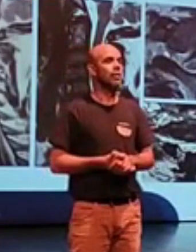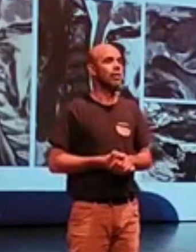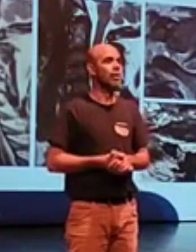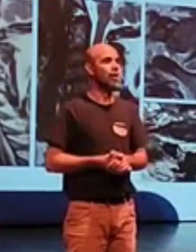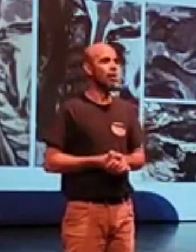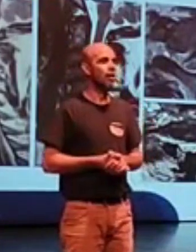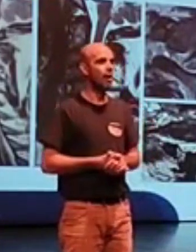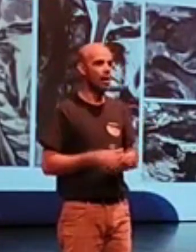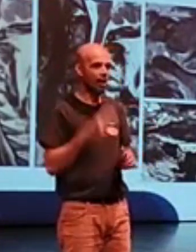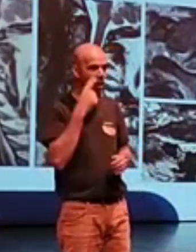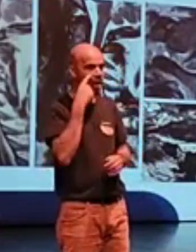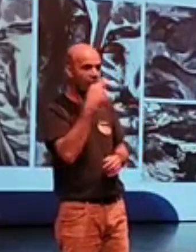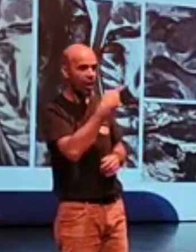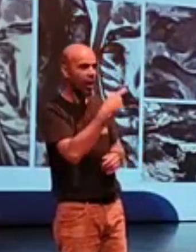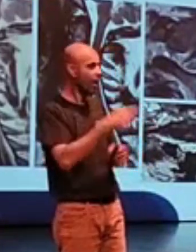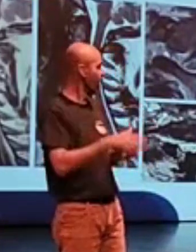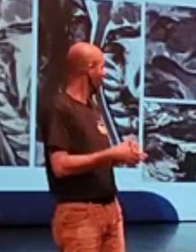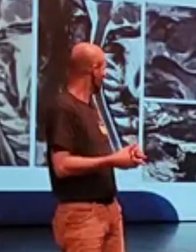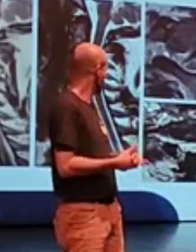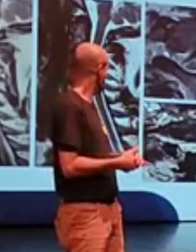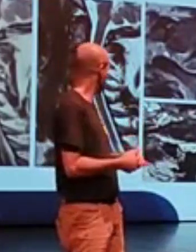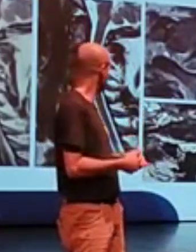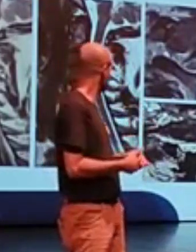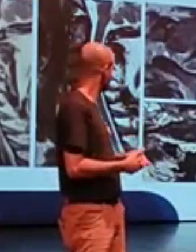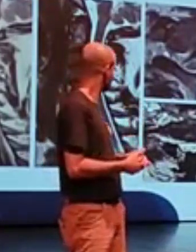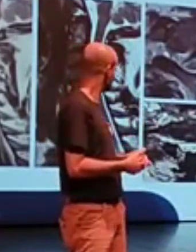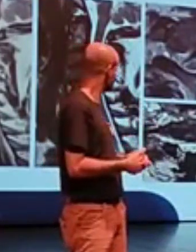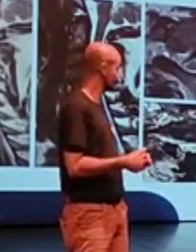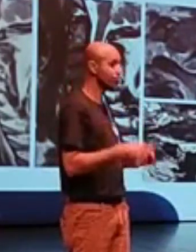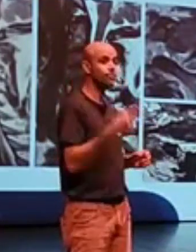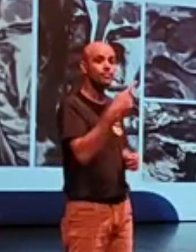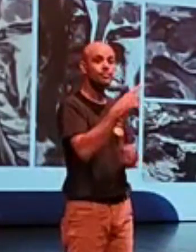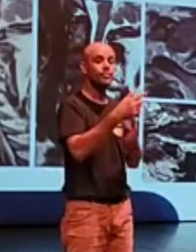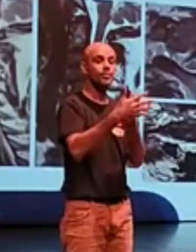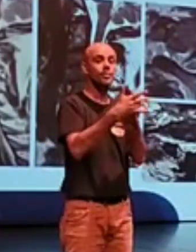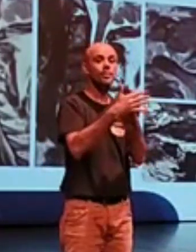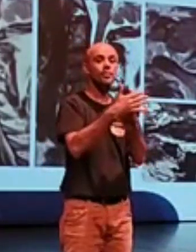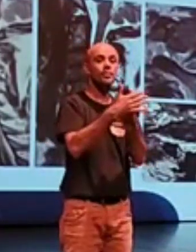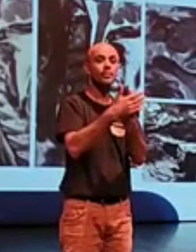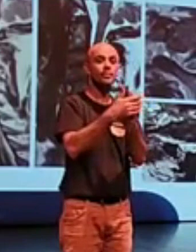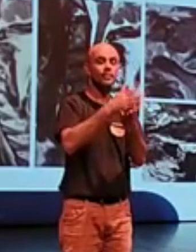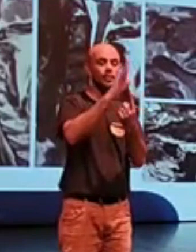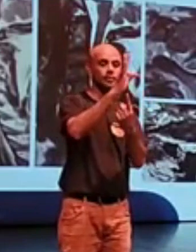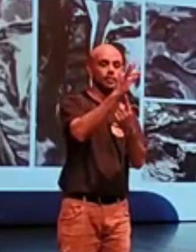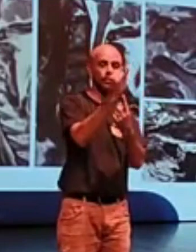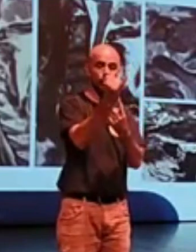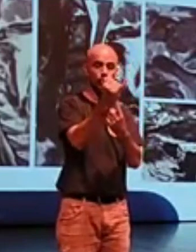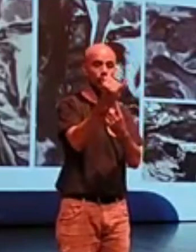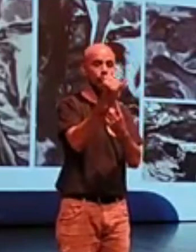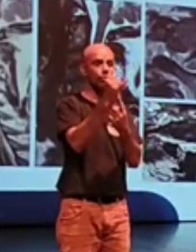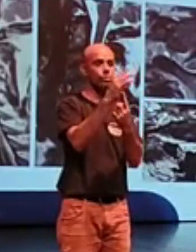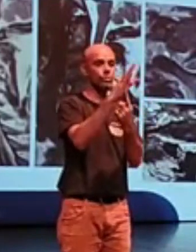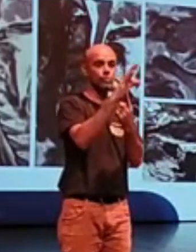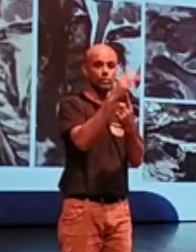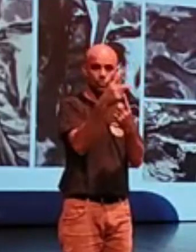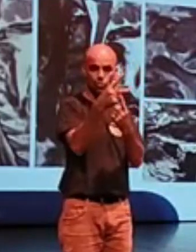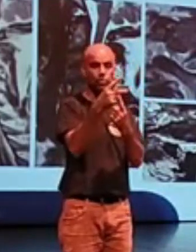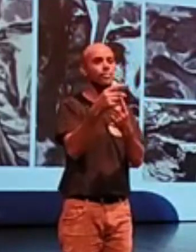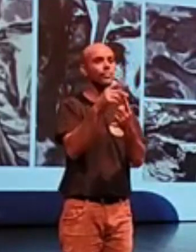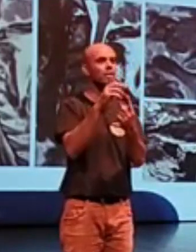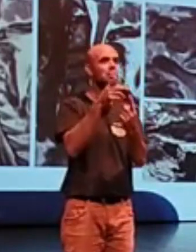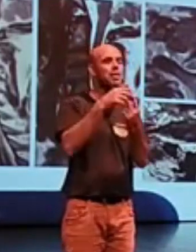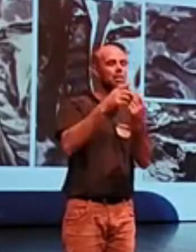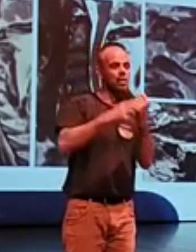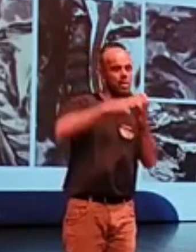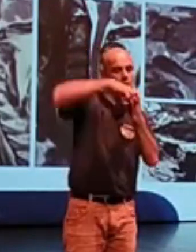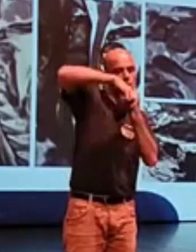Vocês conseguem tentar rodar o vídeo para mim aí, por favor? Esse aqui é um paciente com uma hérnia T1, T2. Eu falo que a endoscopia, algumas